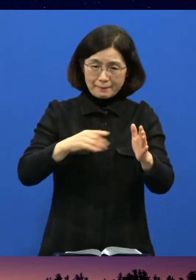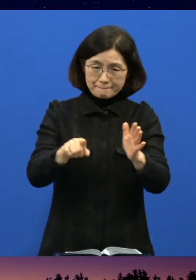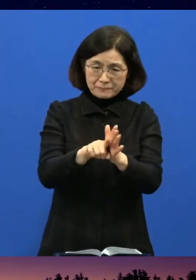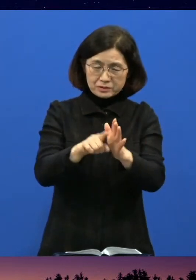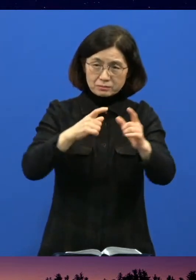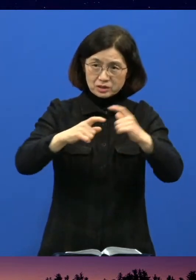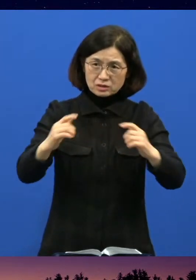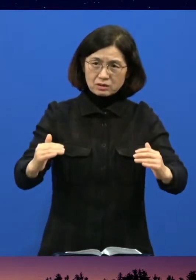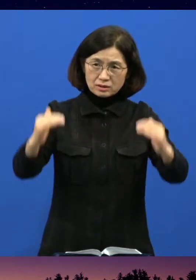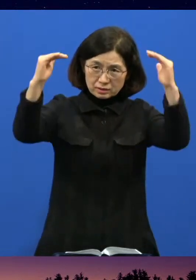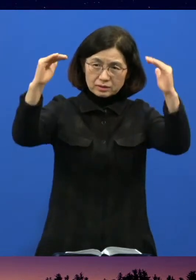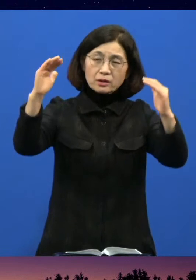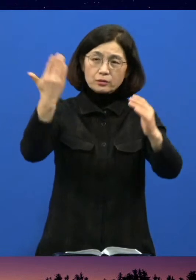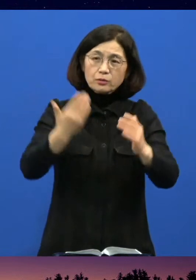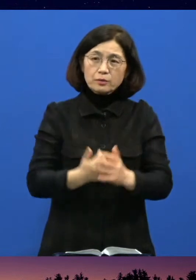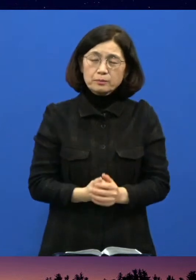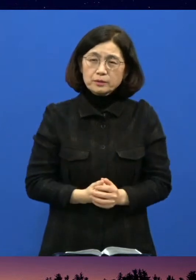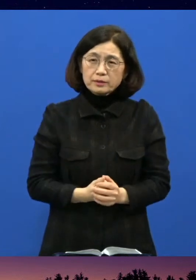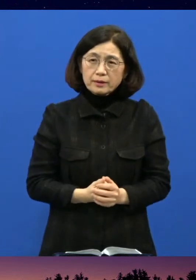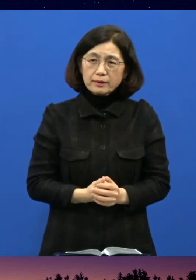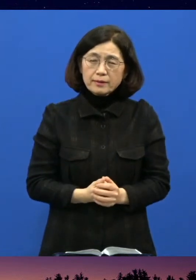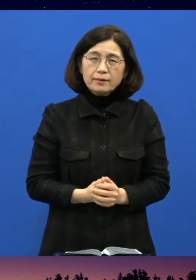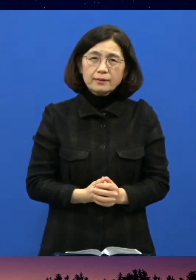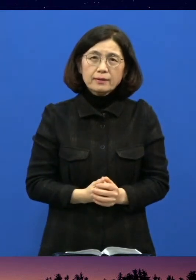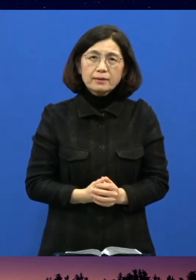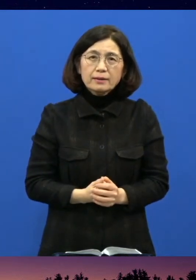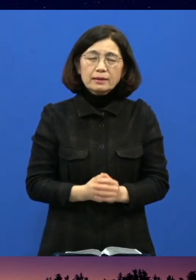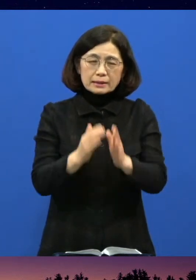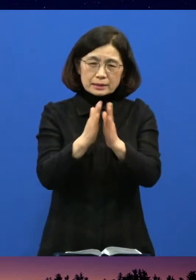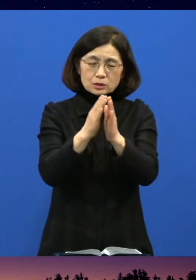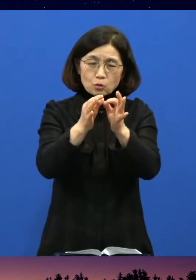기도하는 가운데 기도하는 사람이 커가요. 커.